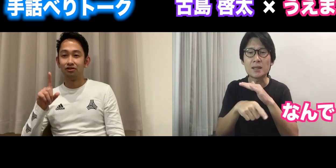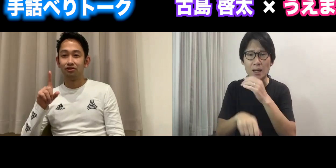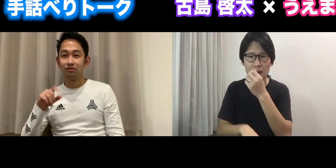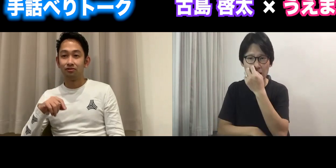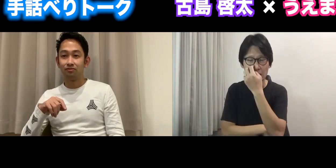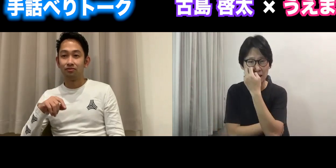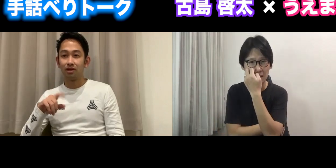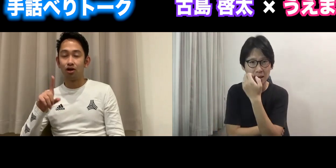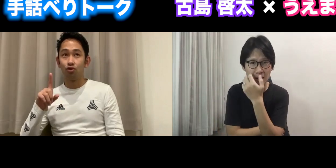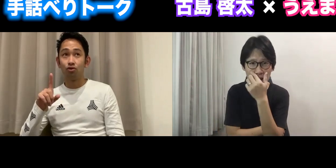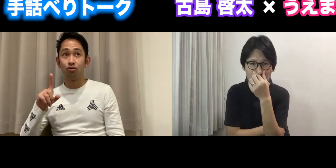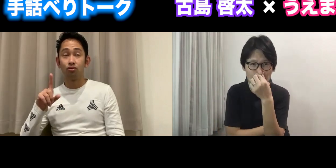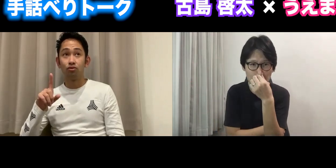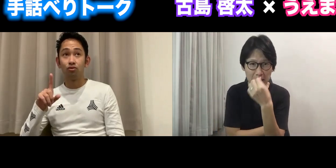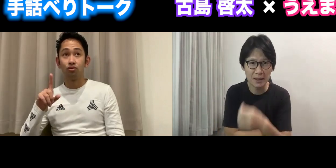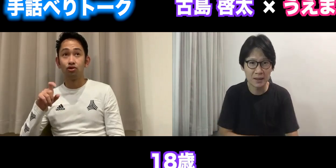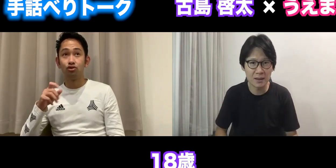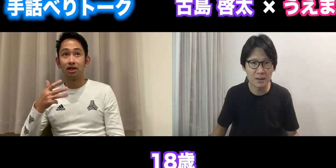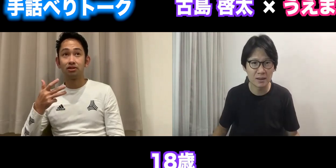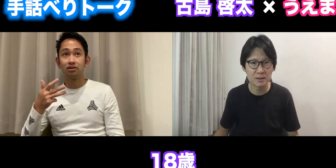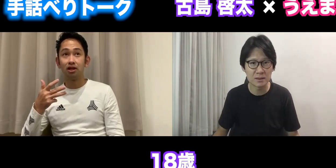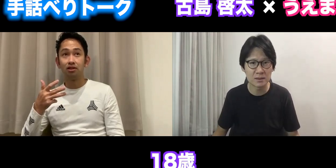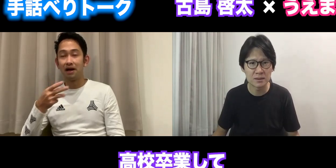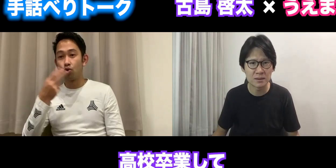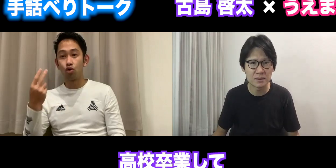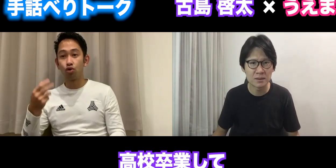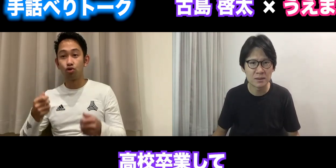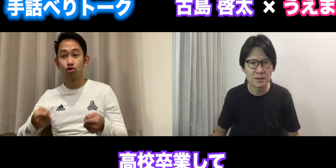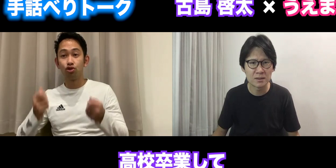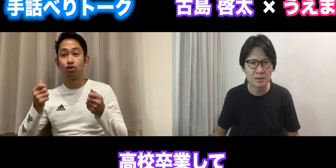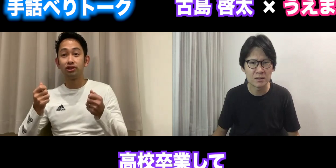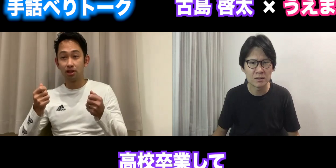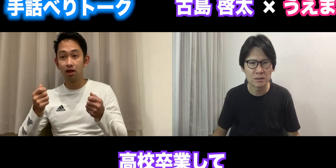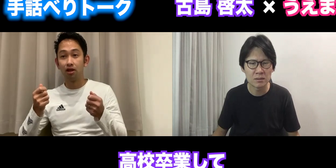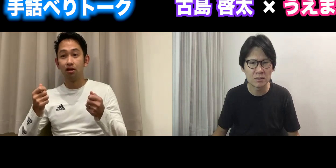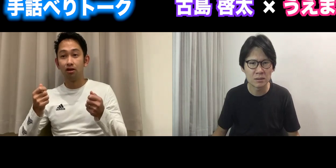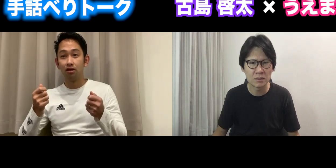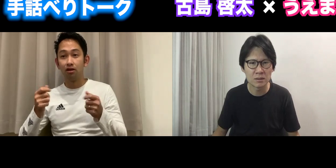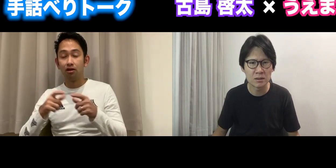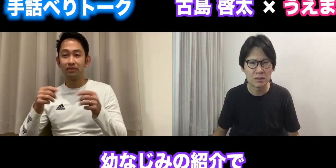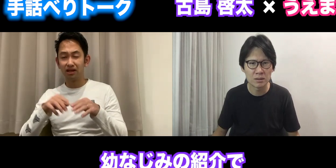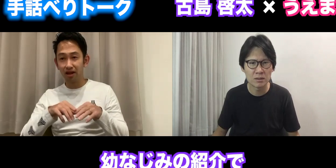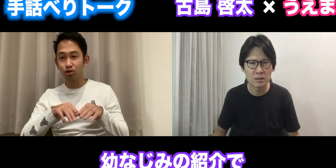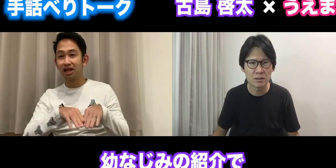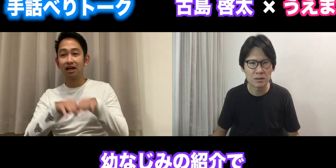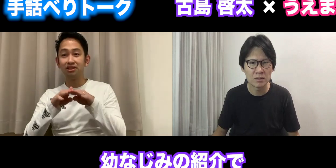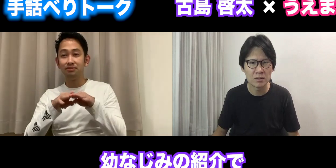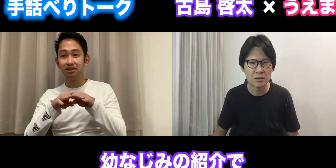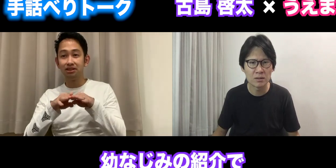であのー18歳まあこう金土をしてでを座間市に